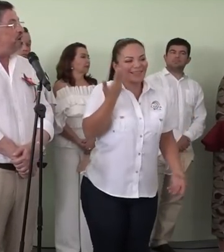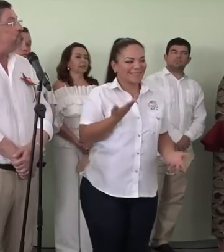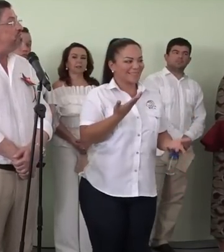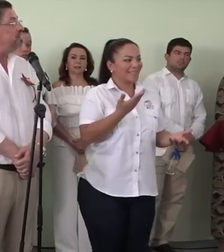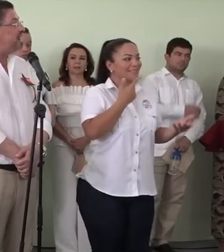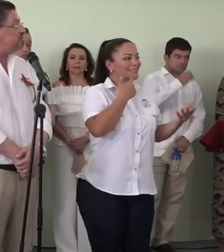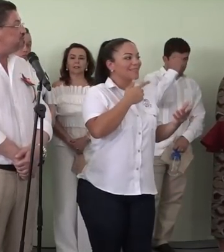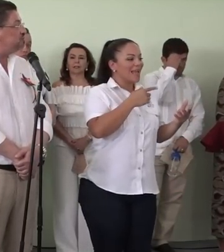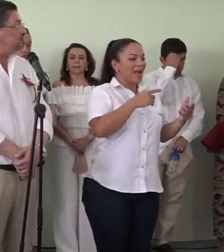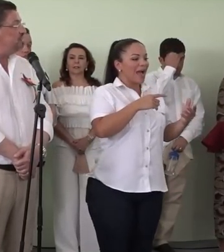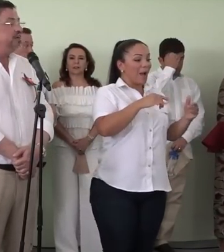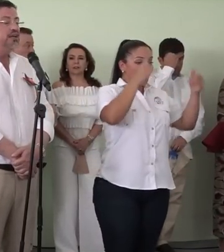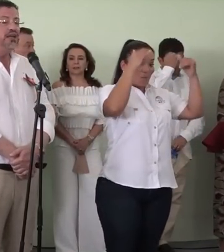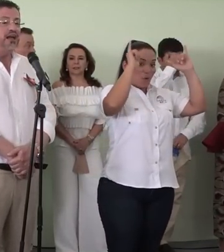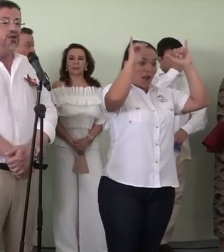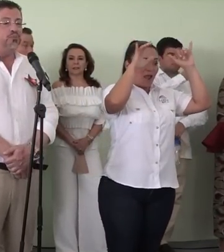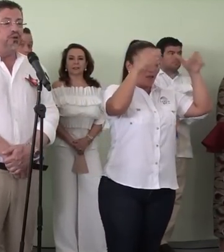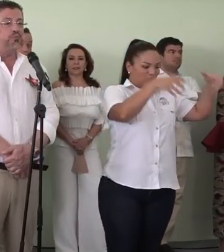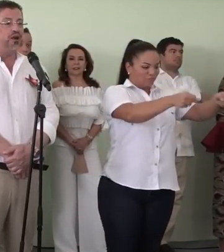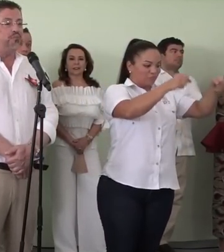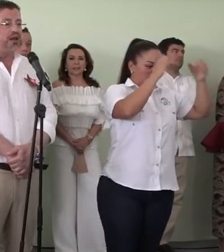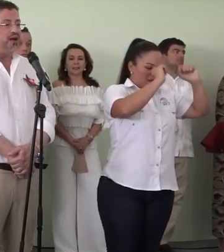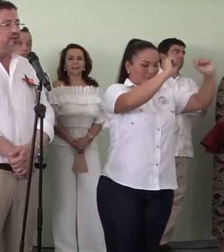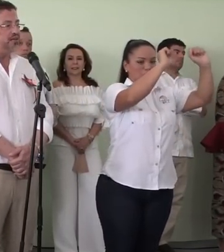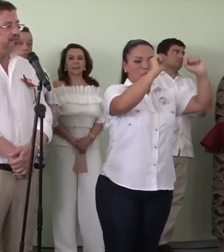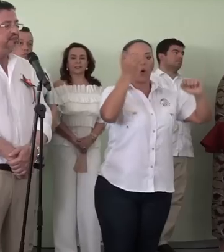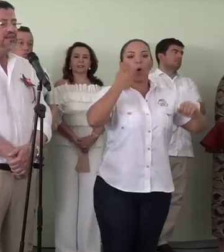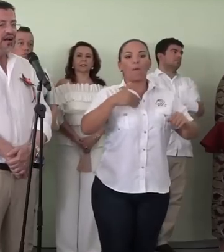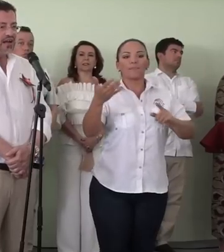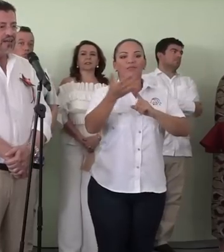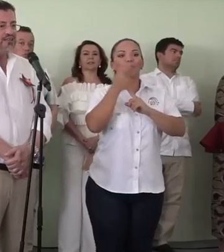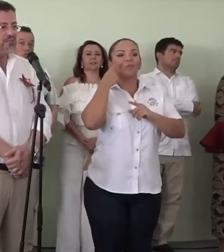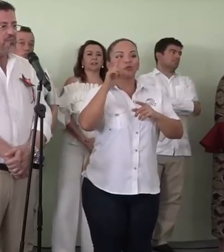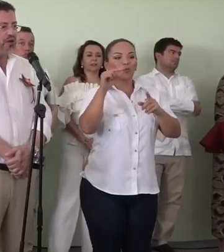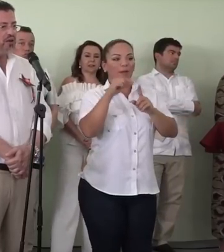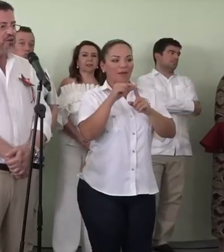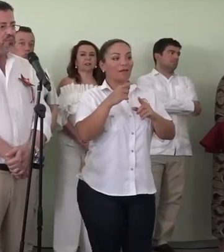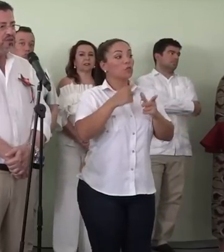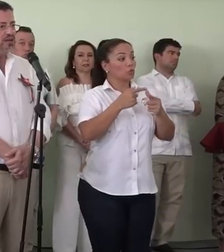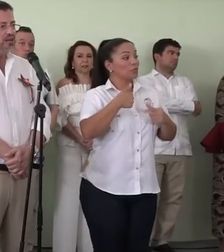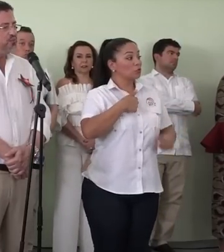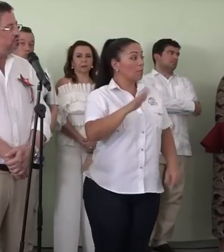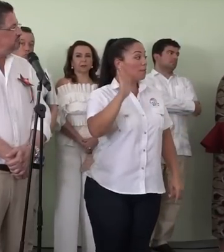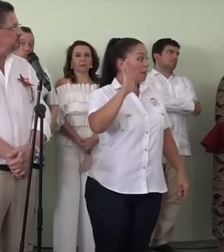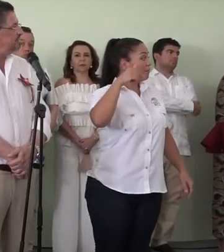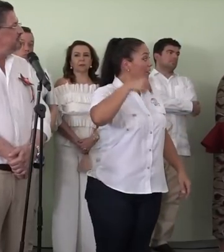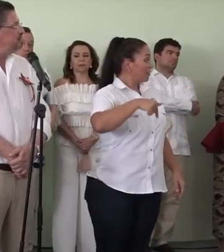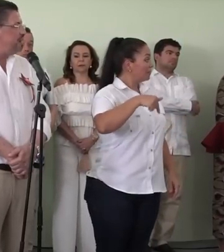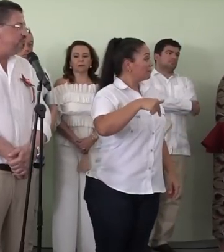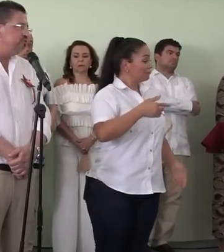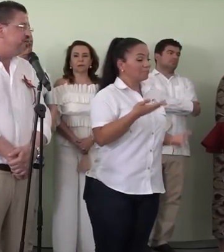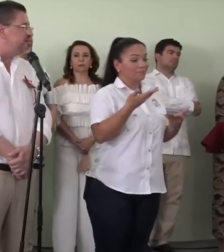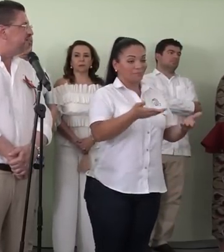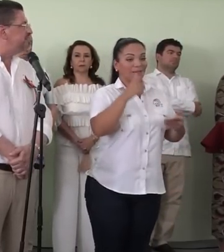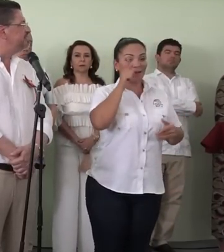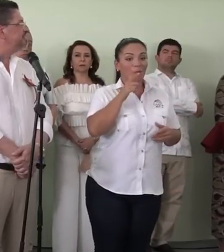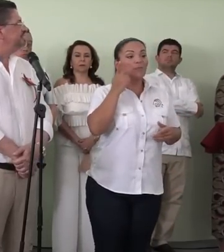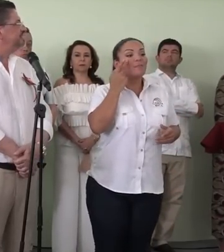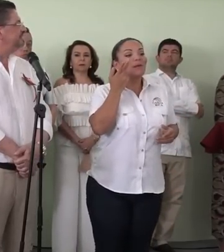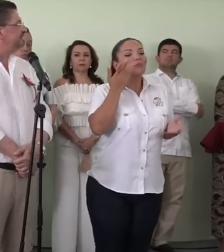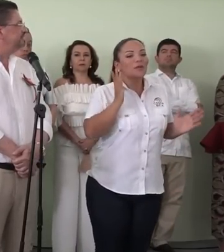al buey por el cacho y al hombre por la palabra. Aquí está mi palabra empeñada en Limón. Vamos a